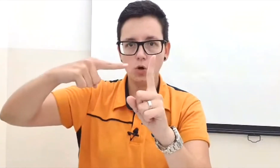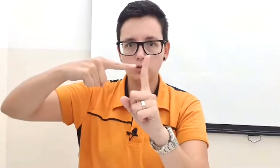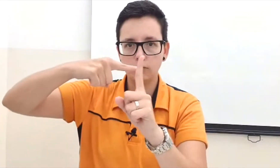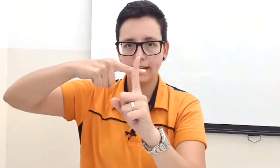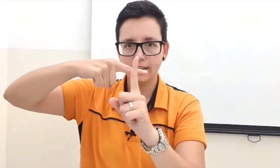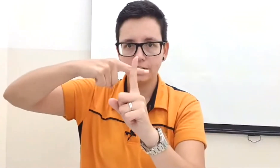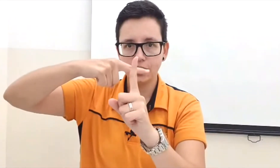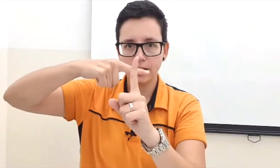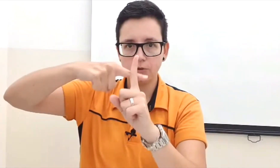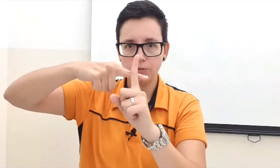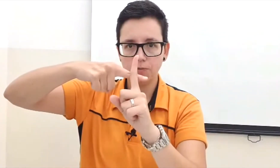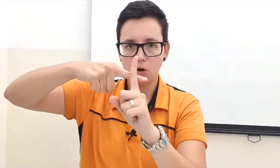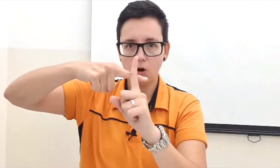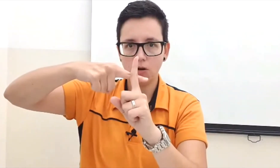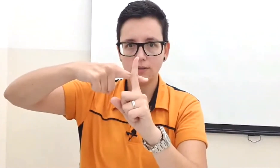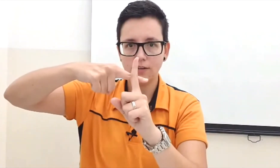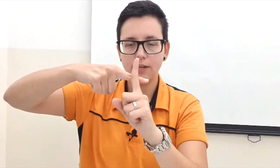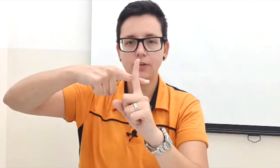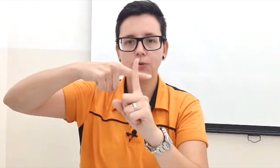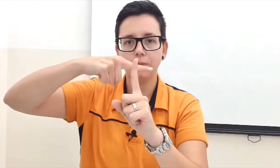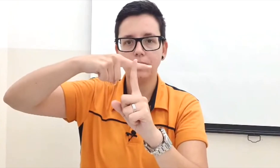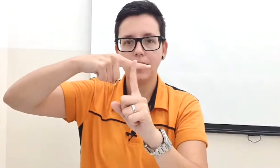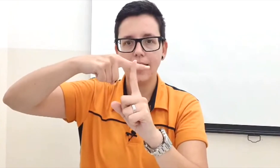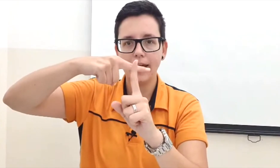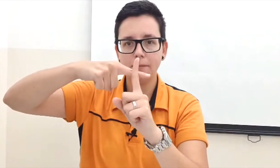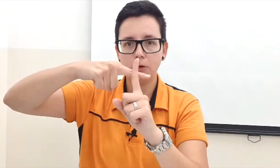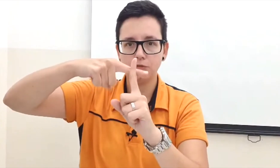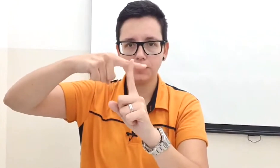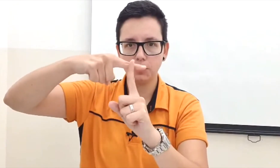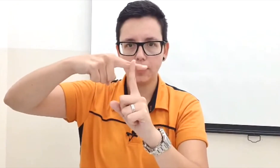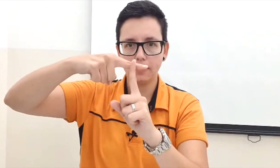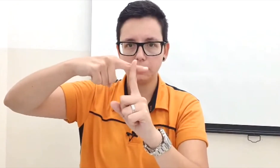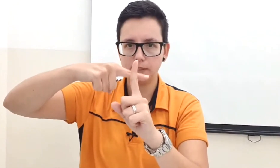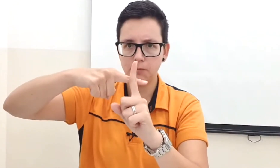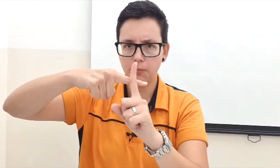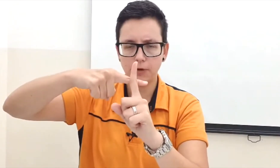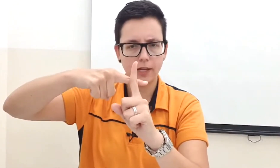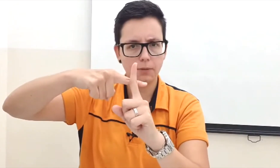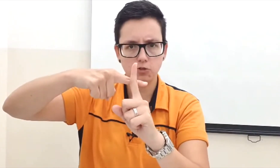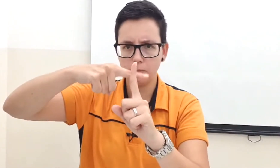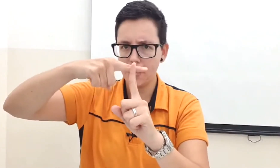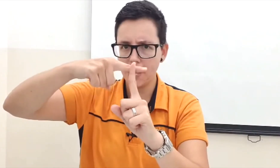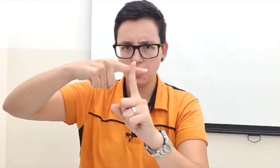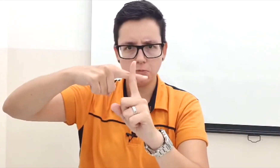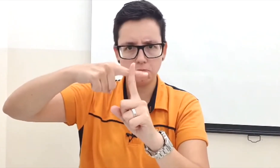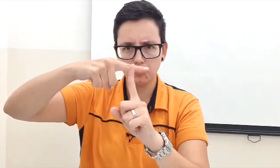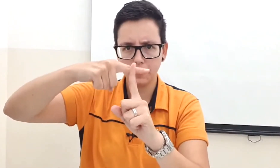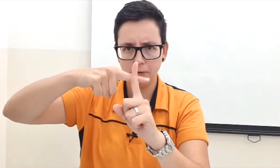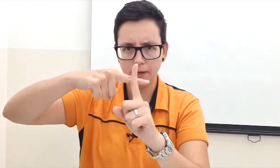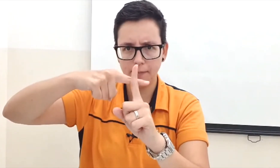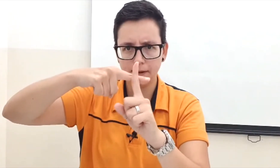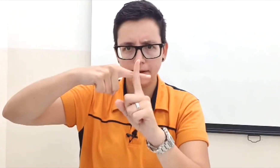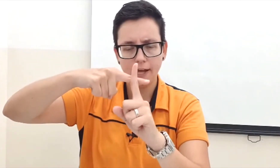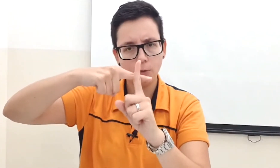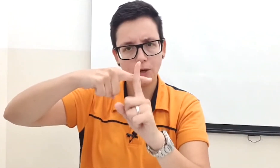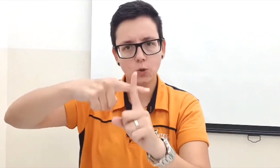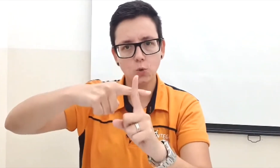outro deitadinho, ó, tá vendo? Pode fazer um pouquinho mais para cima, um pouquinho mais no meio, não tem problema. É uma